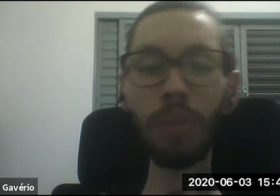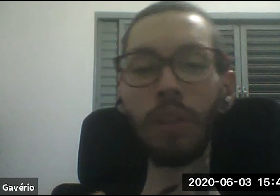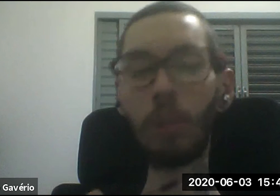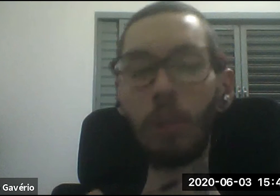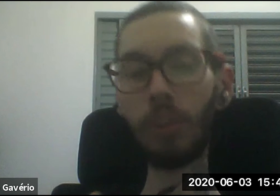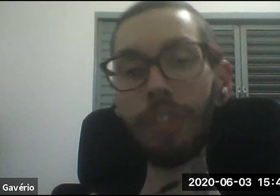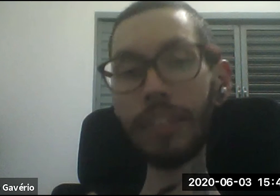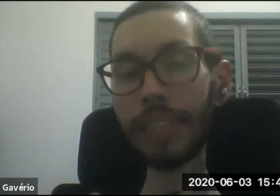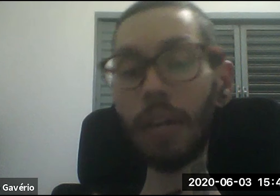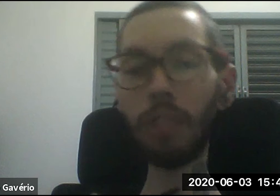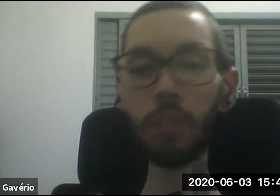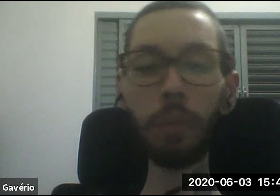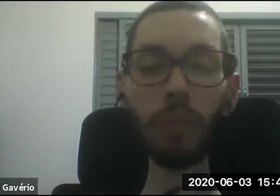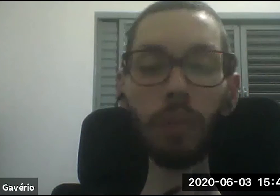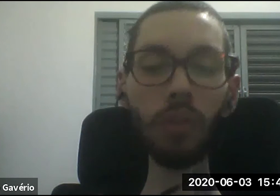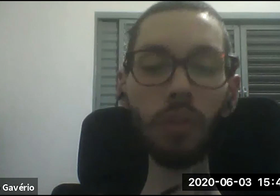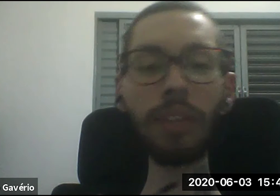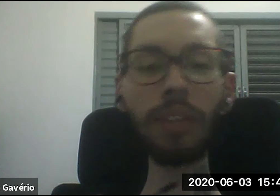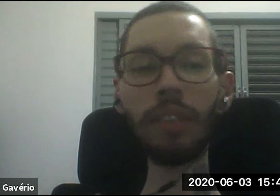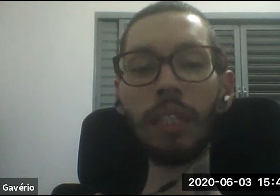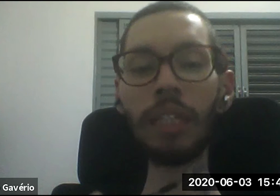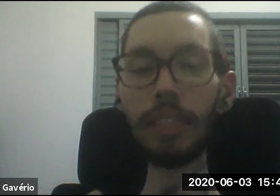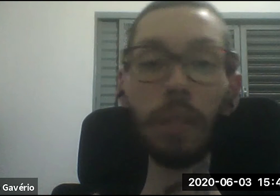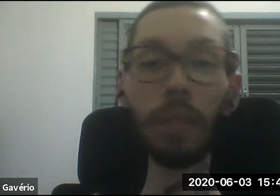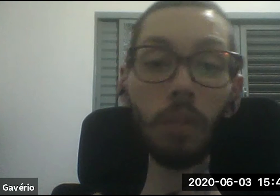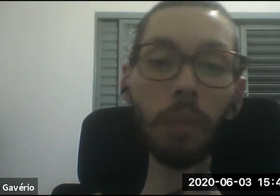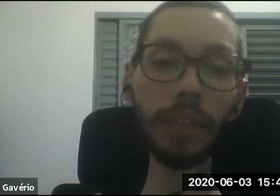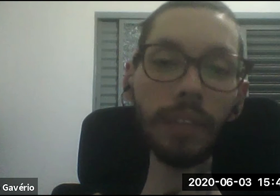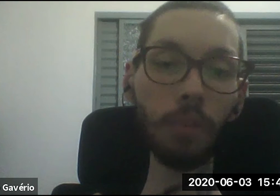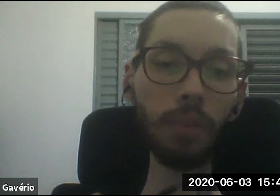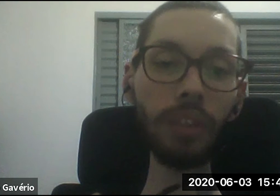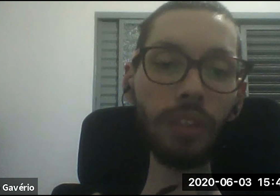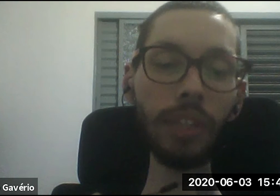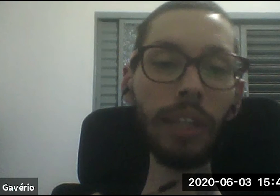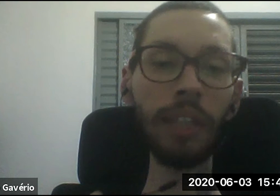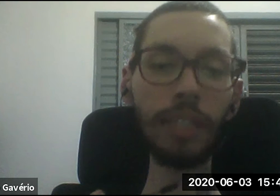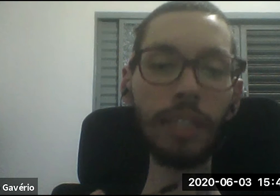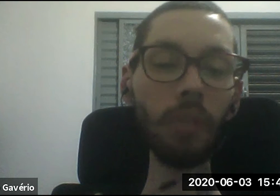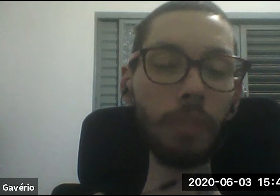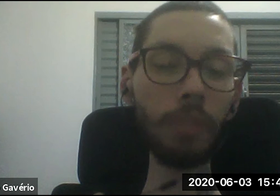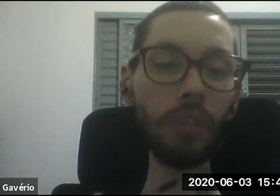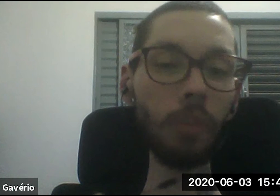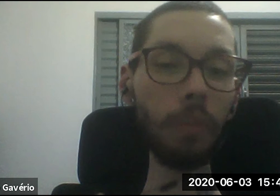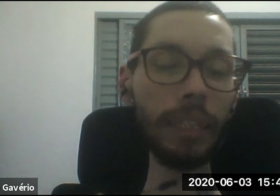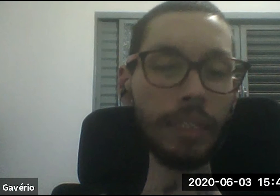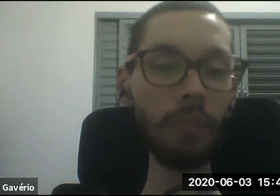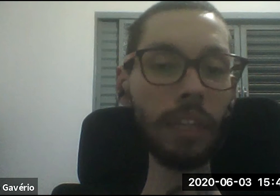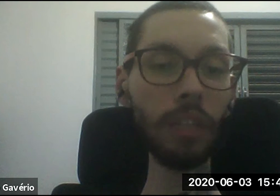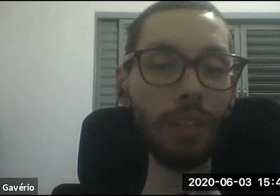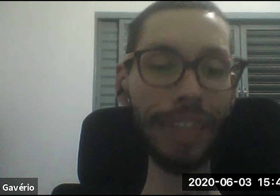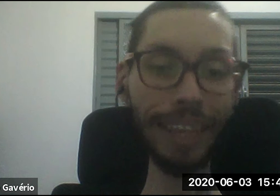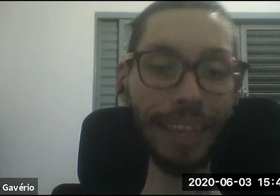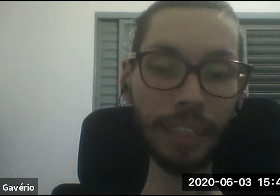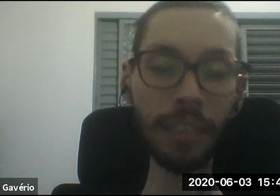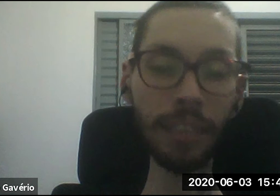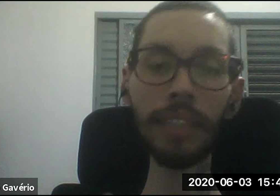direito universal das populações, também como uma questão política, né? Não somente como uma questão